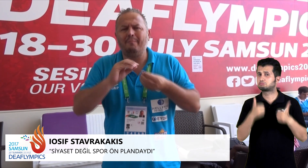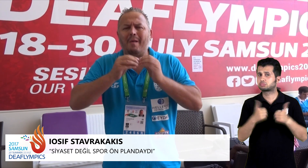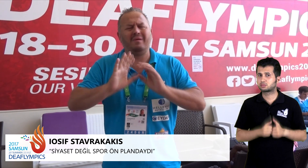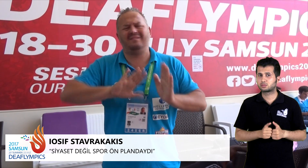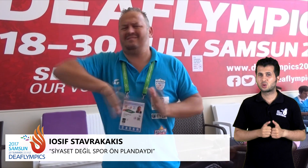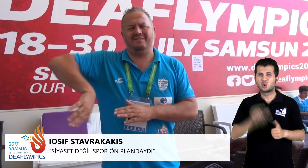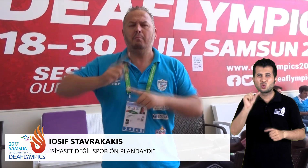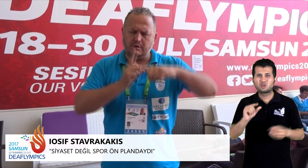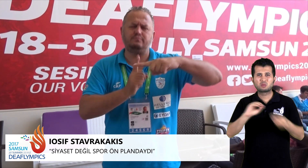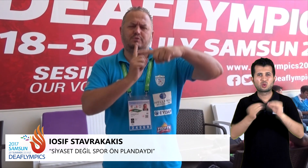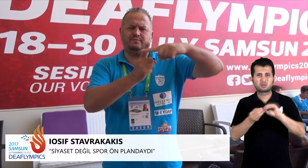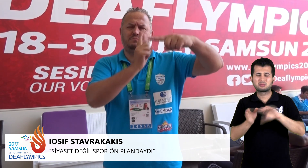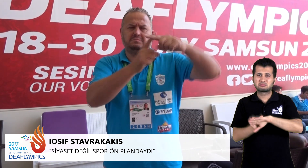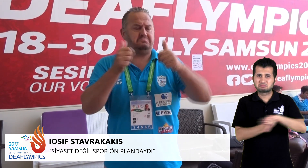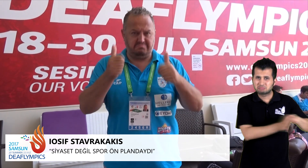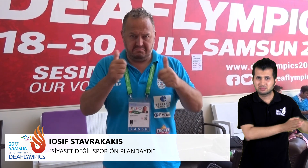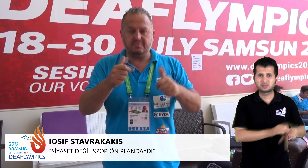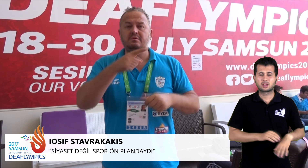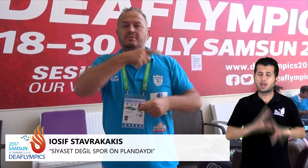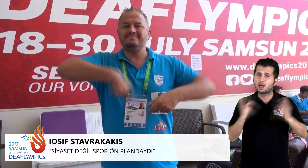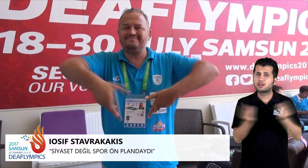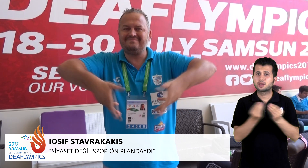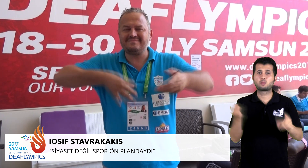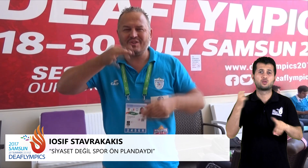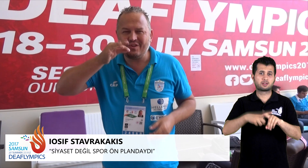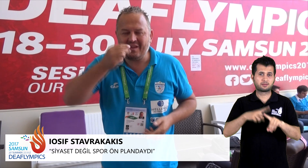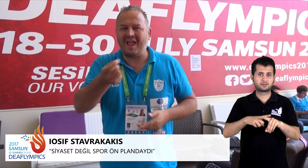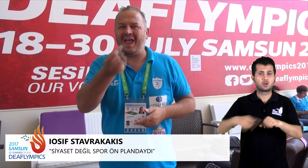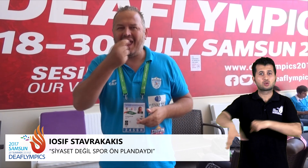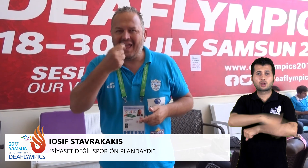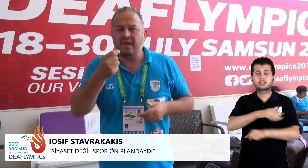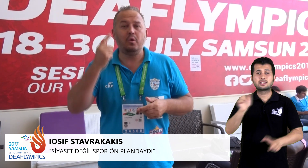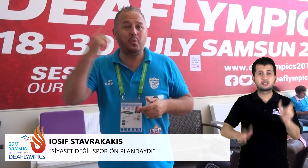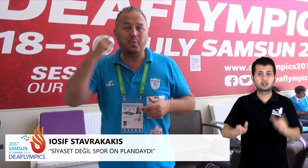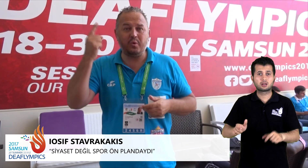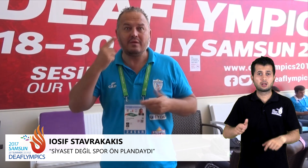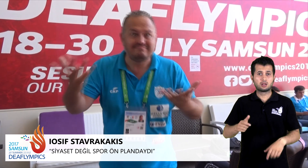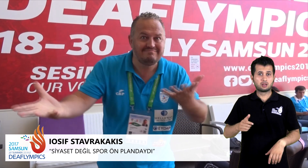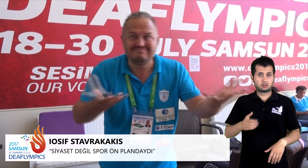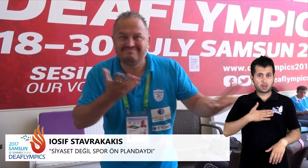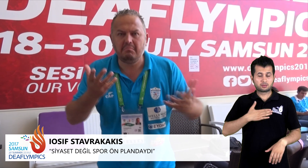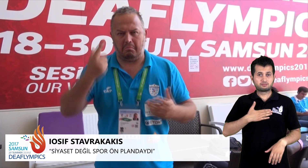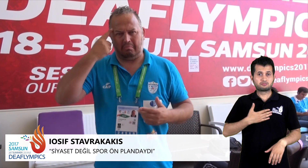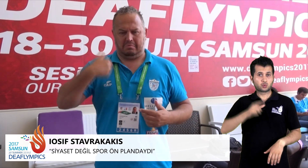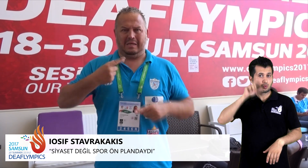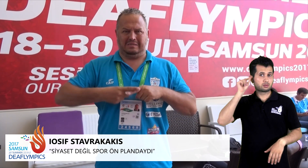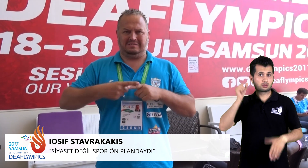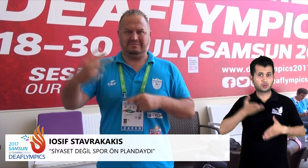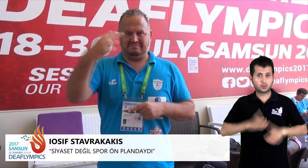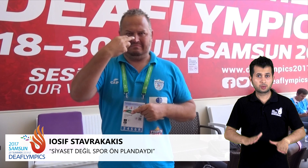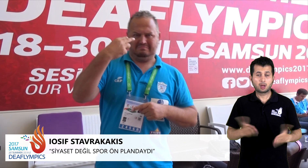Ufak problemleri bir kenara bırakırsak her şey pozitif. Sokakta insanların Yunanlı olmama rağmen ilgisi beni